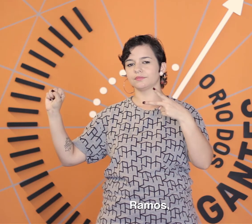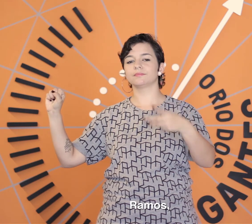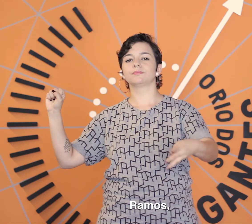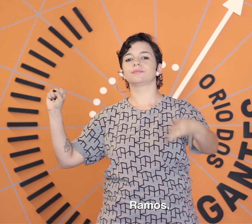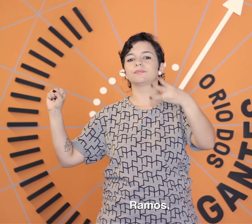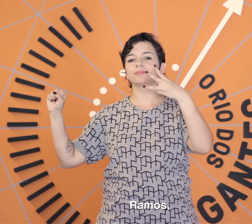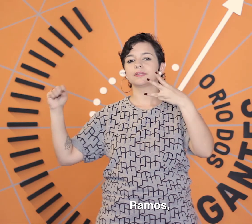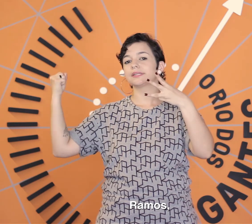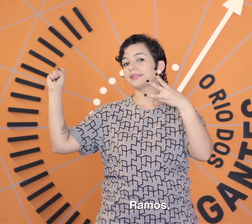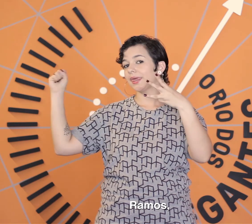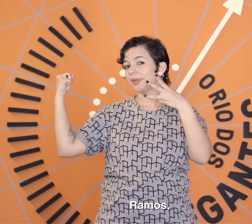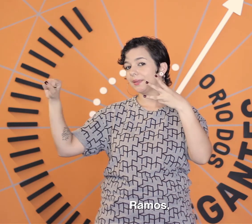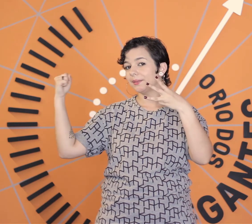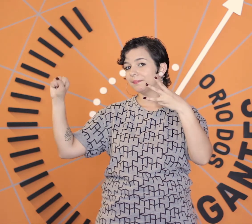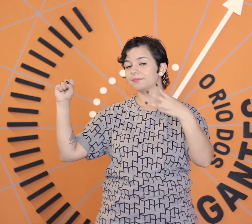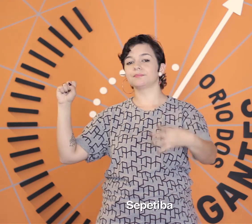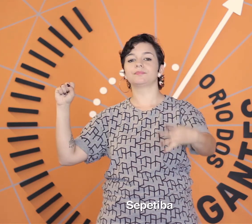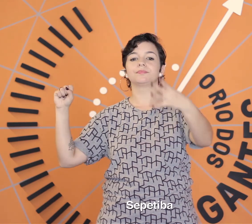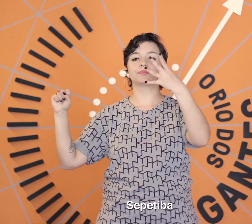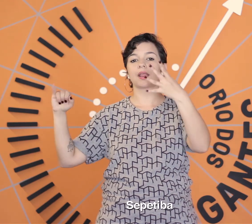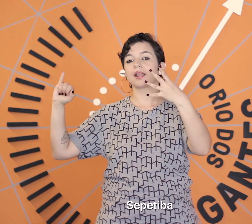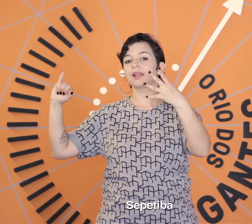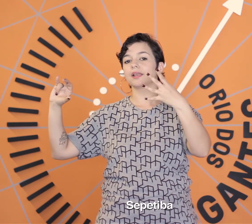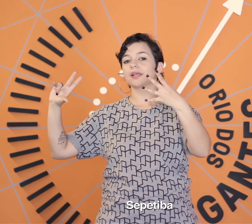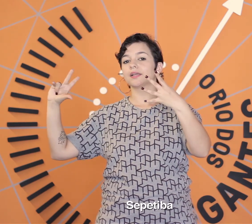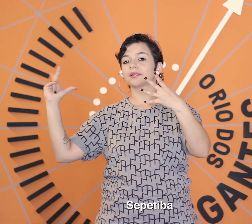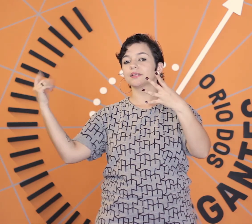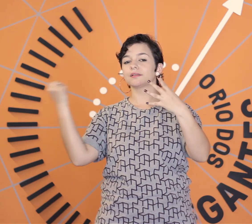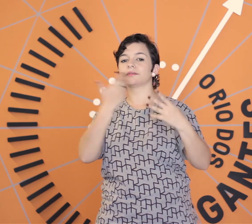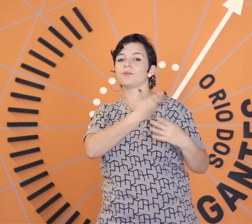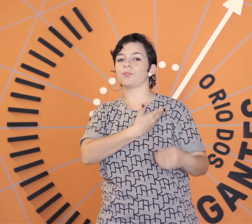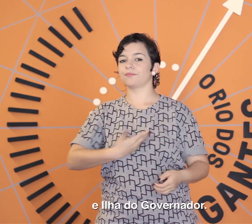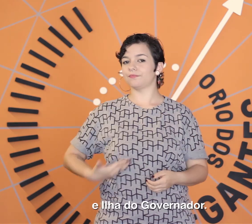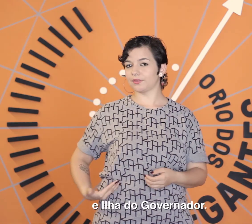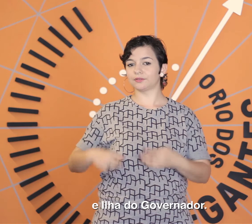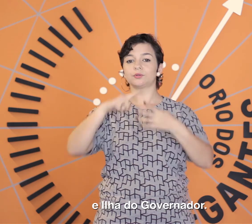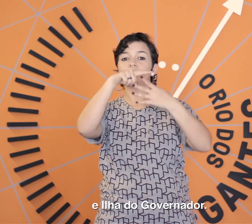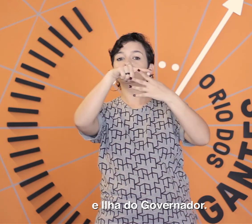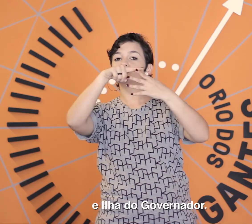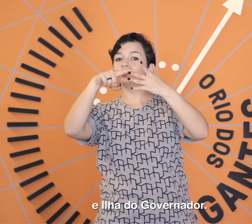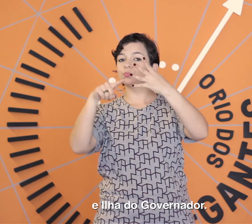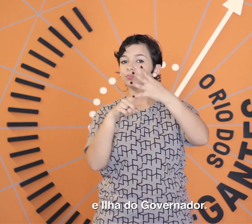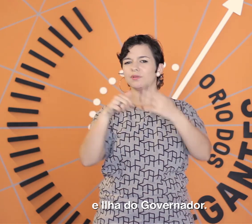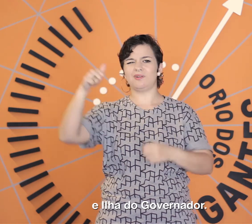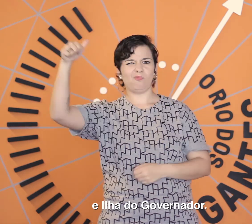Ramos, Sepetiba e Ilha do Governador.